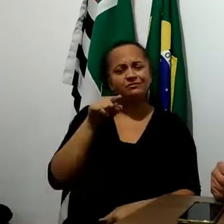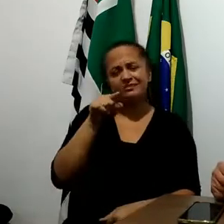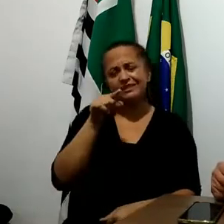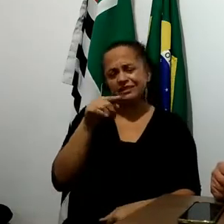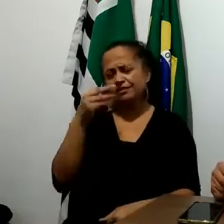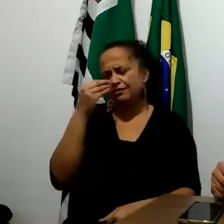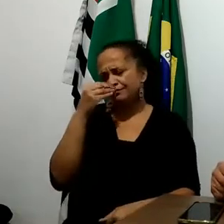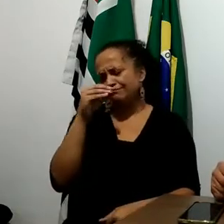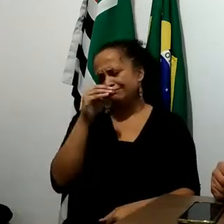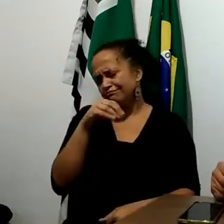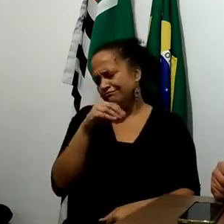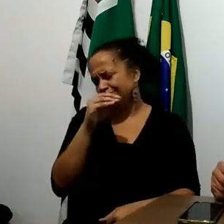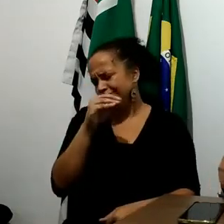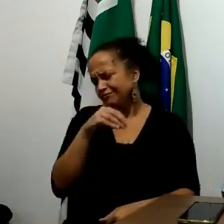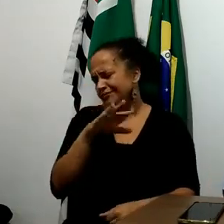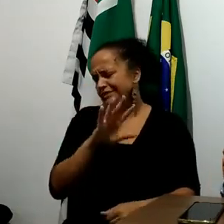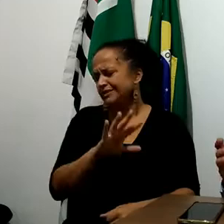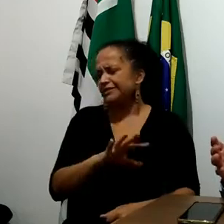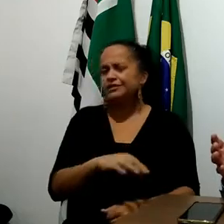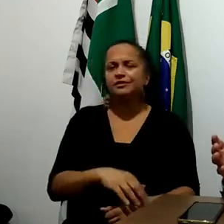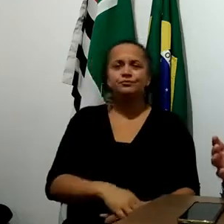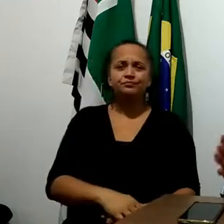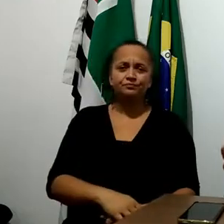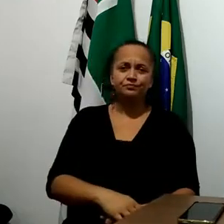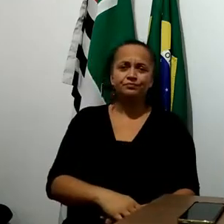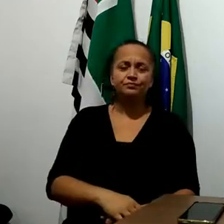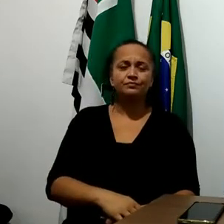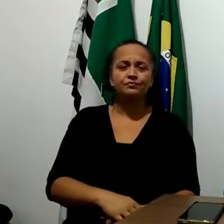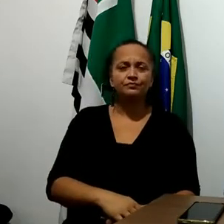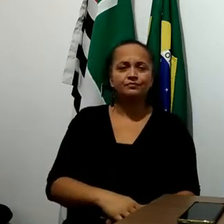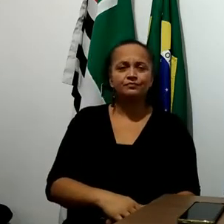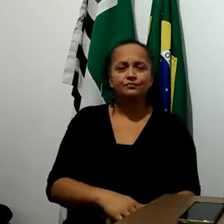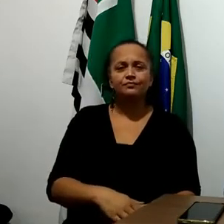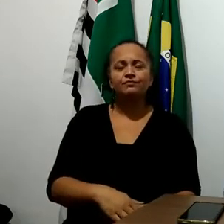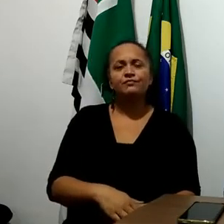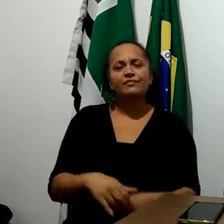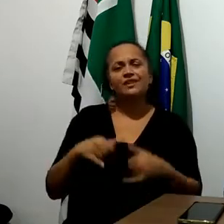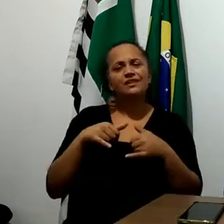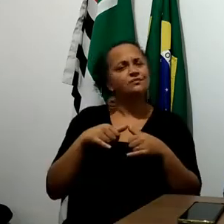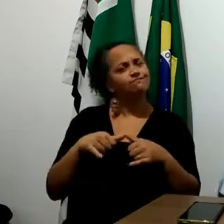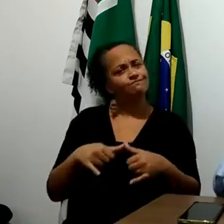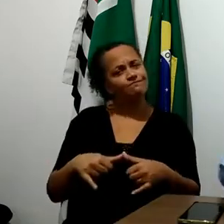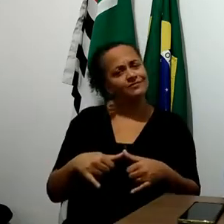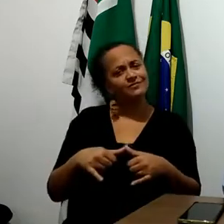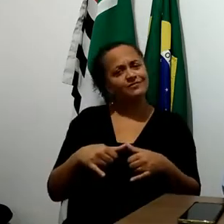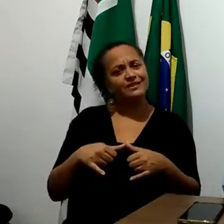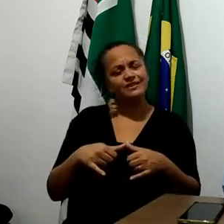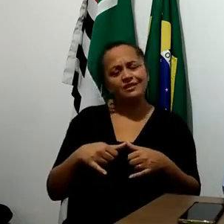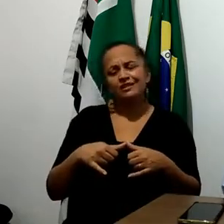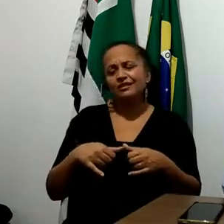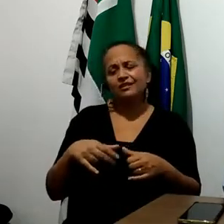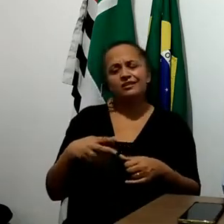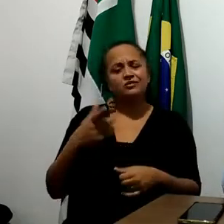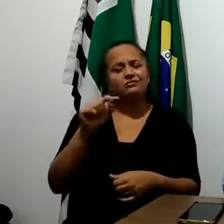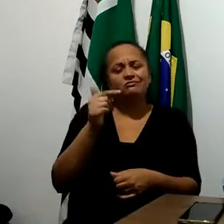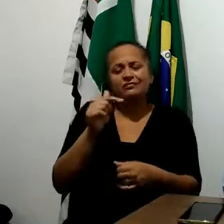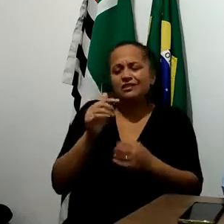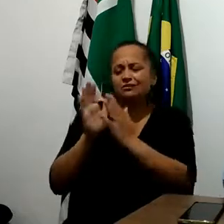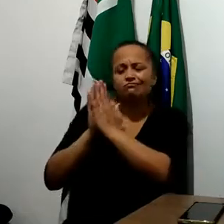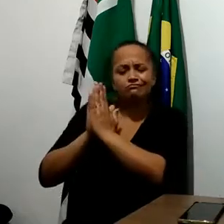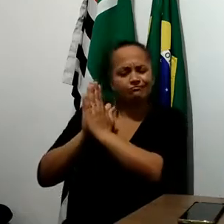desistir, a ficar sem buscar, sem